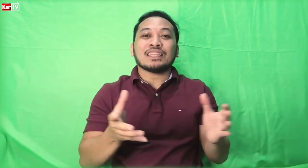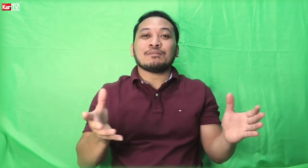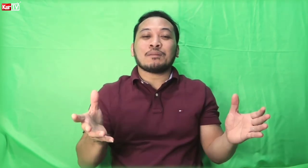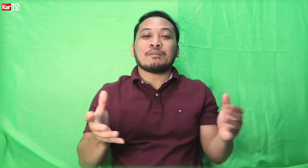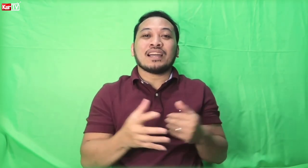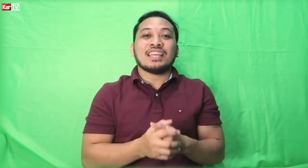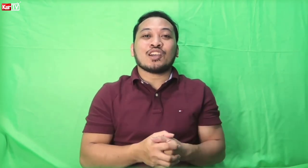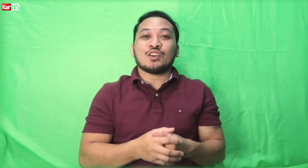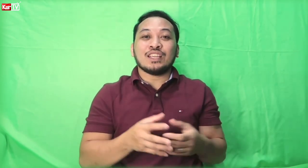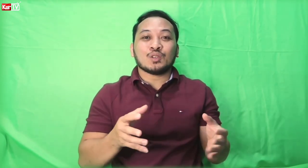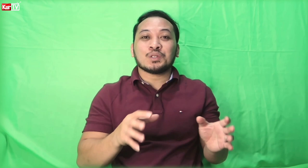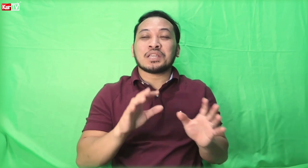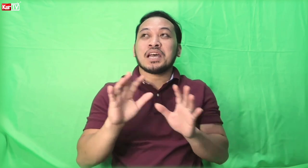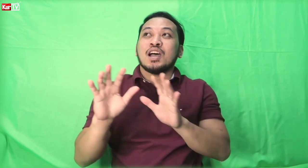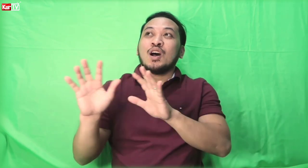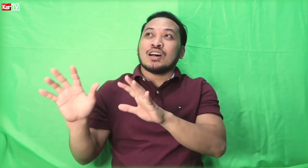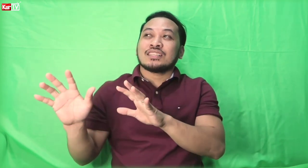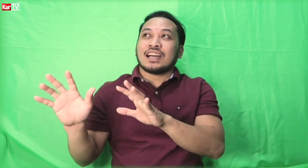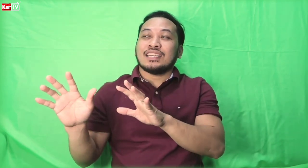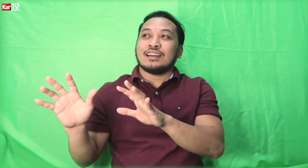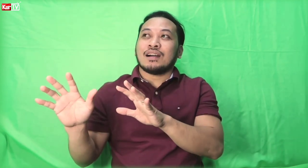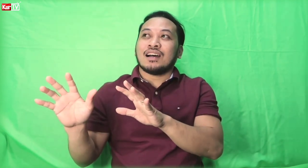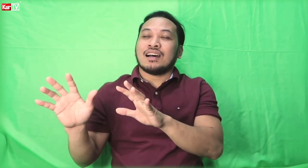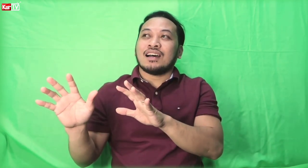iba pang mga decoration sa kanilang mga